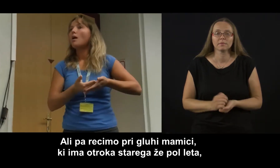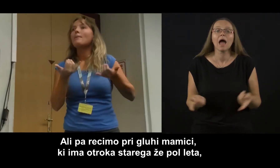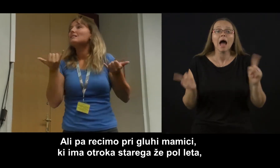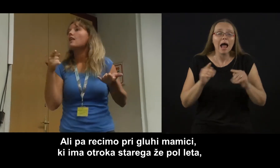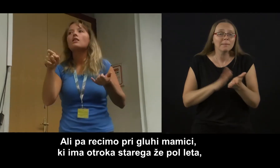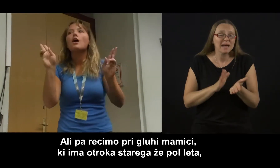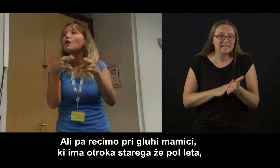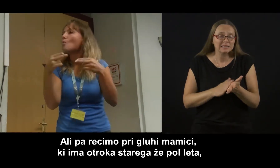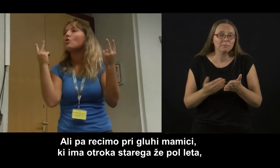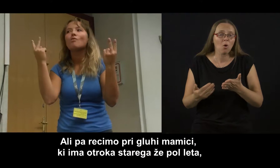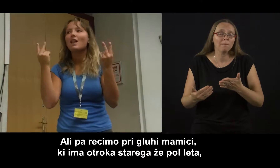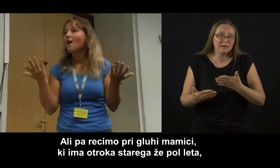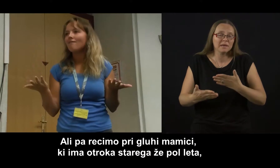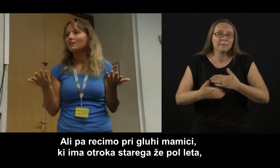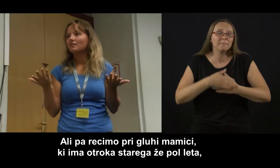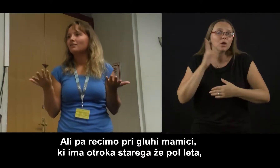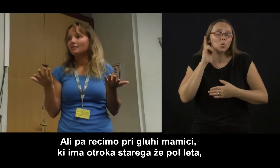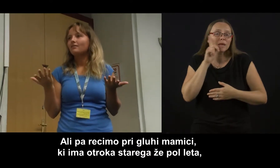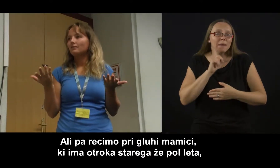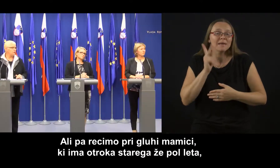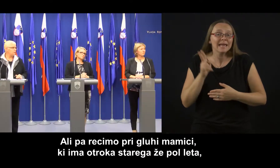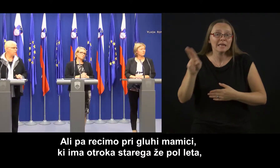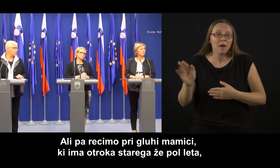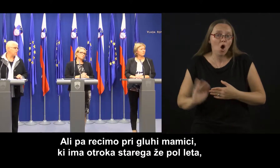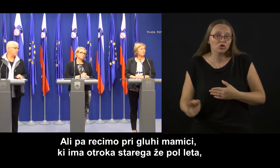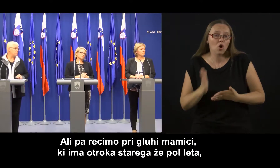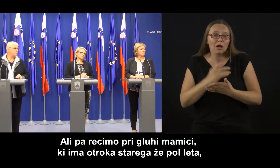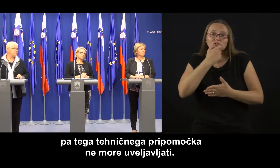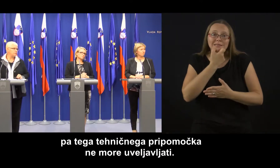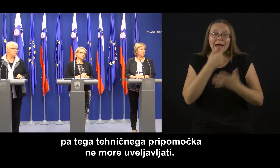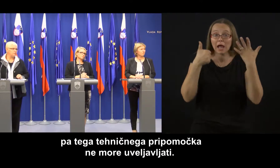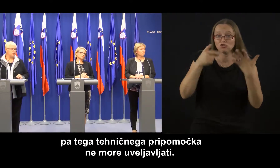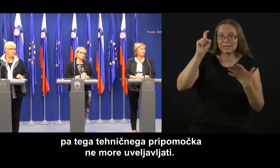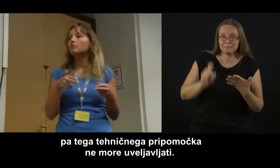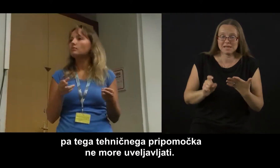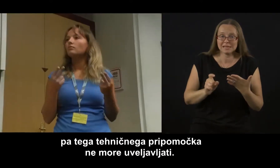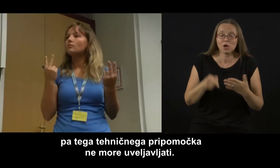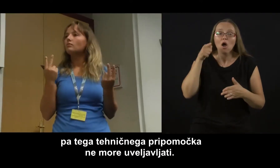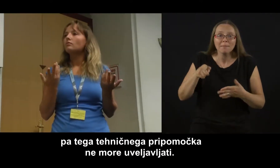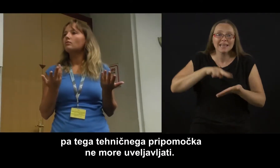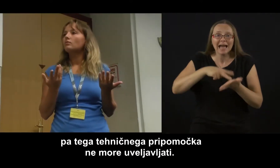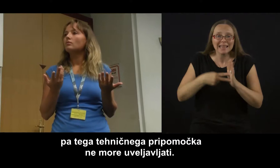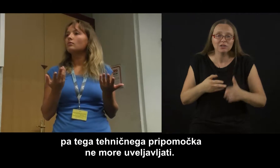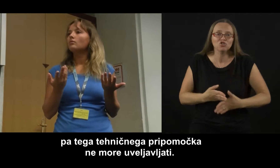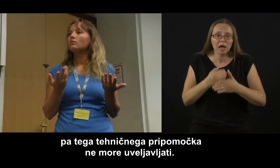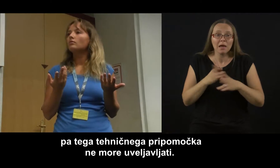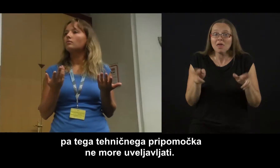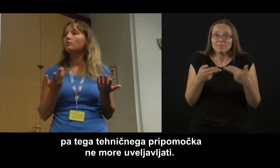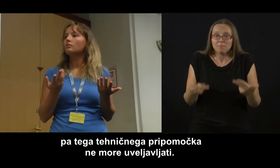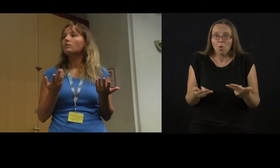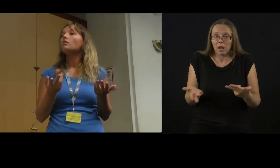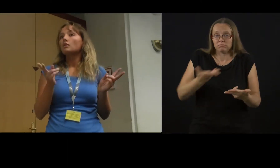Ali pa recimo pri gluhi mamici, ki ima otroka že starega 30 let, pa tega tehničnega pripomočka ne